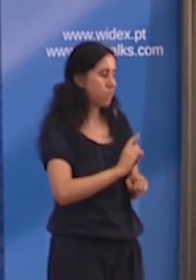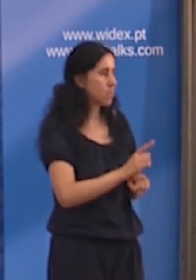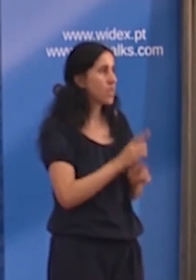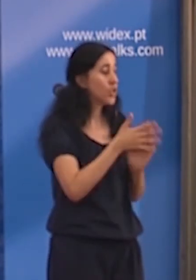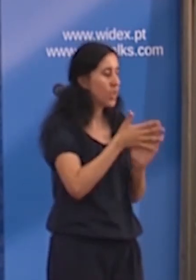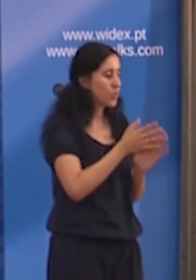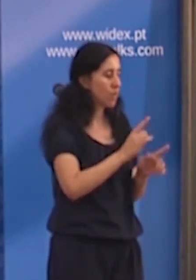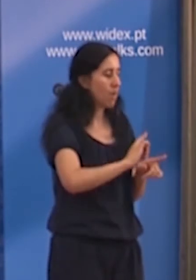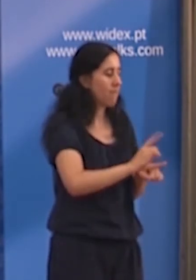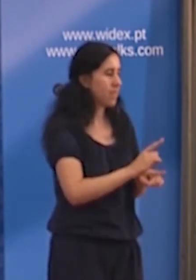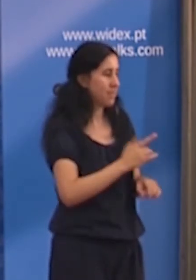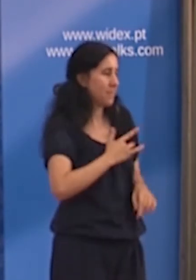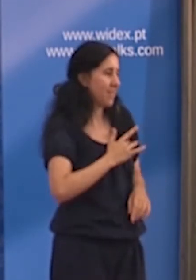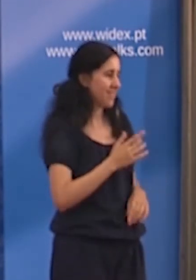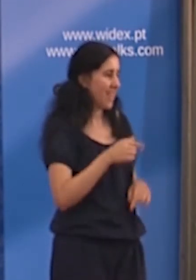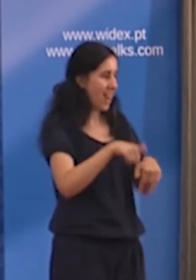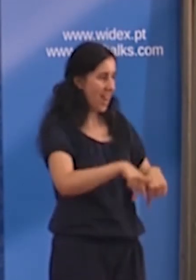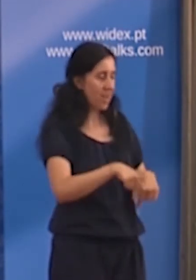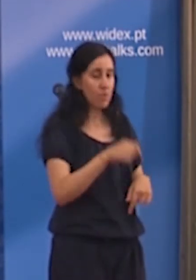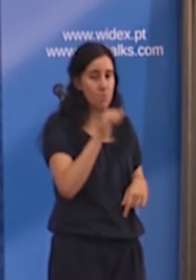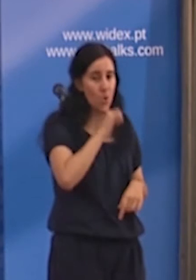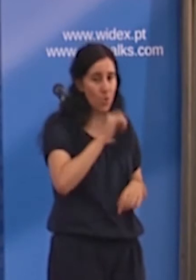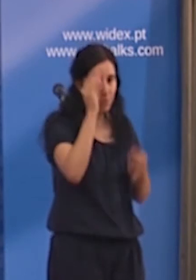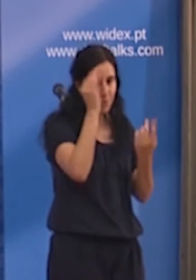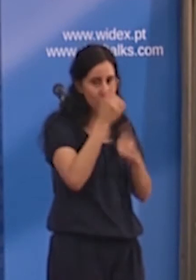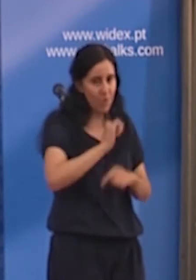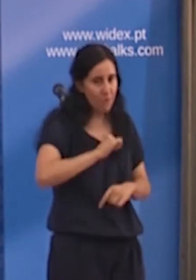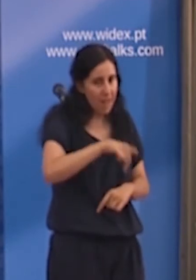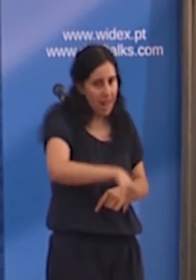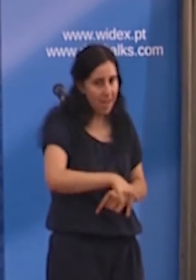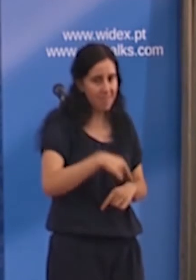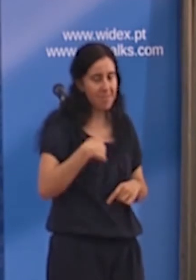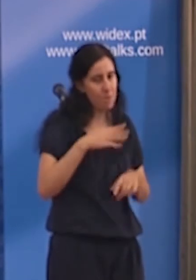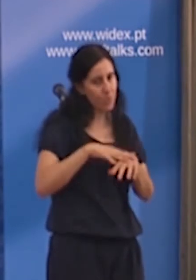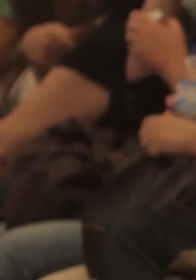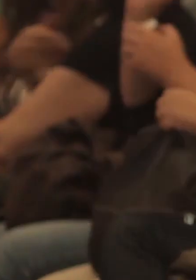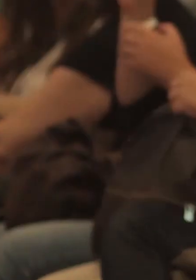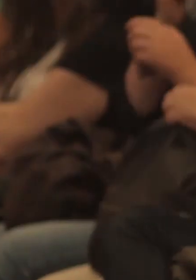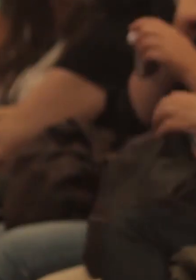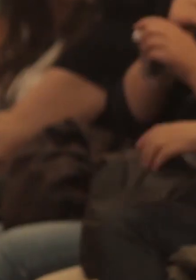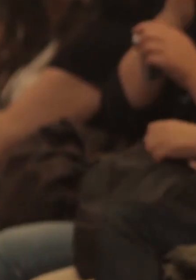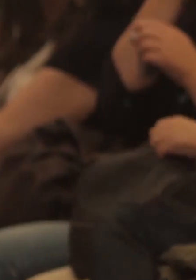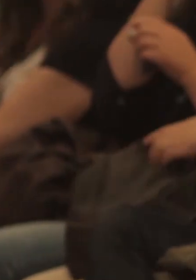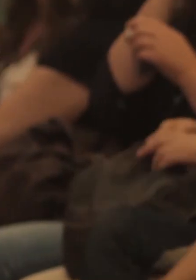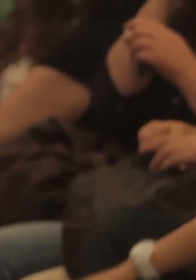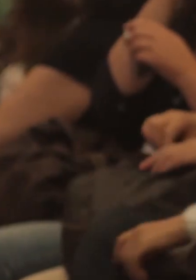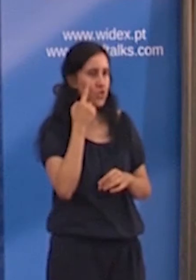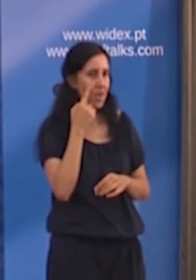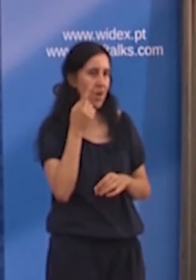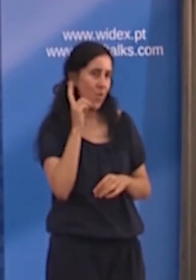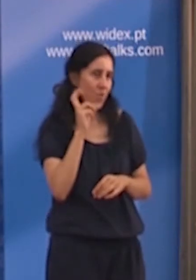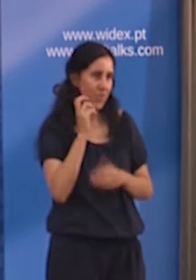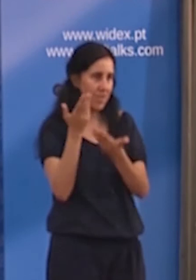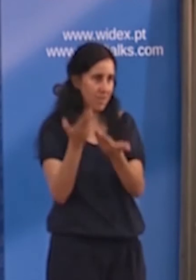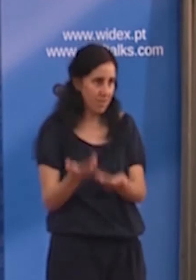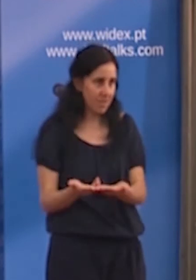à primeira vista. Curiosamente está aqui o meu professor, que eu acho que ele é o causador disto tudo, que é o João Alberto, que vocês já tiveram a oportunidade de o ouvir.